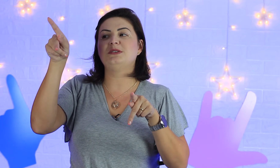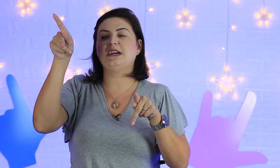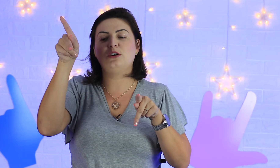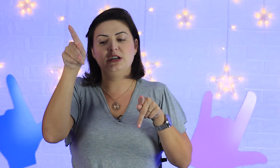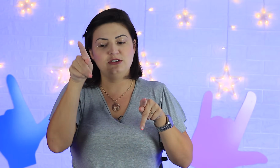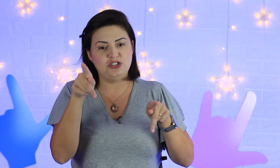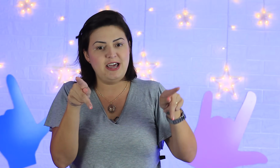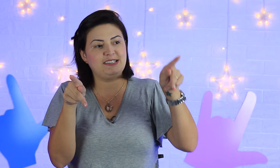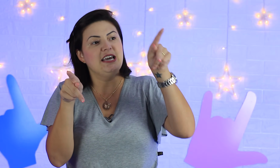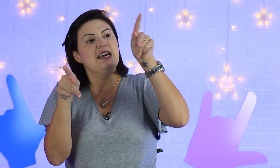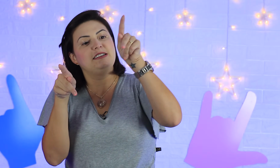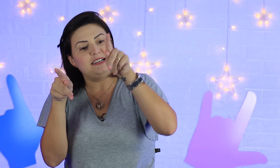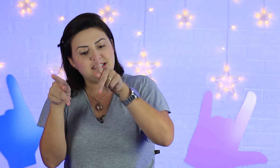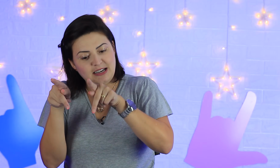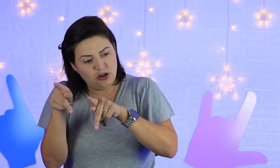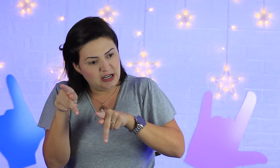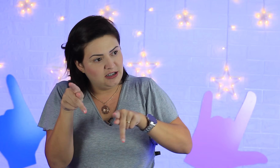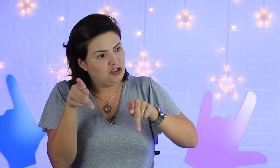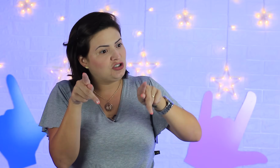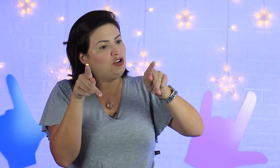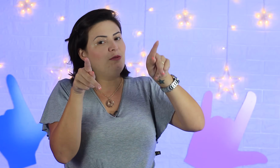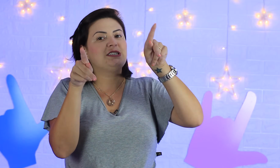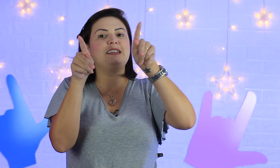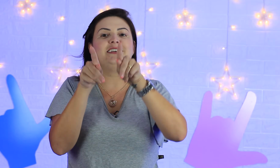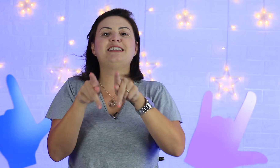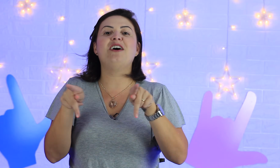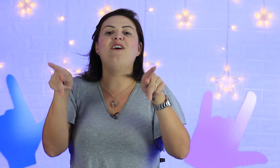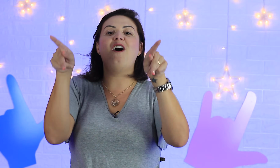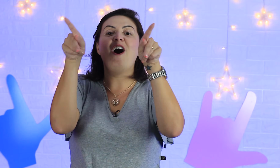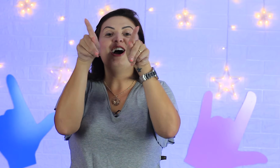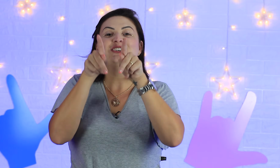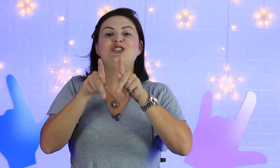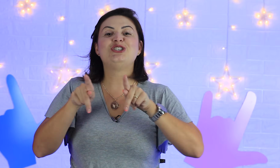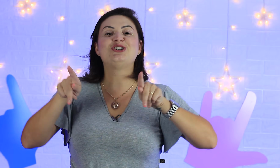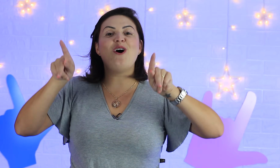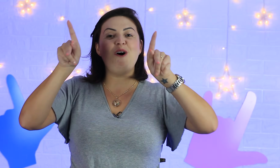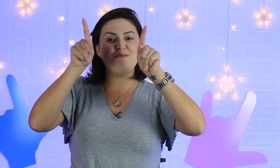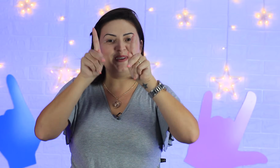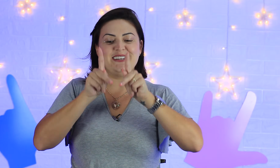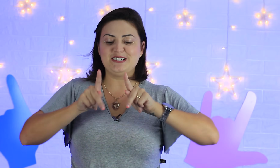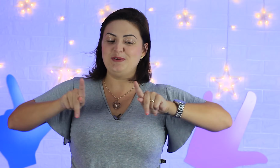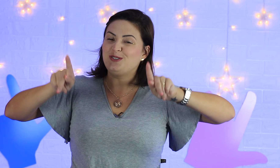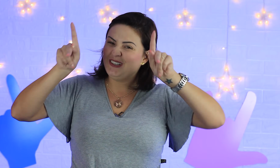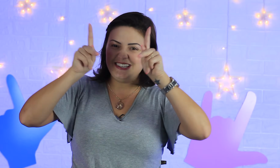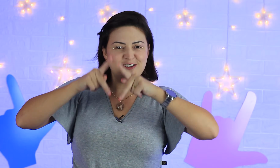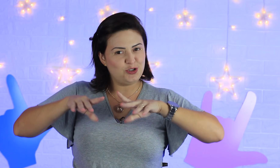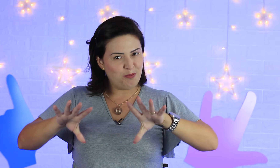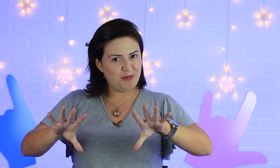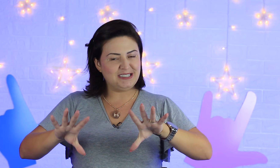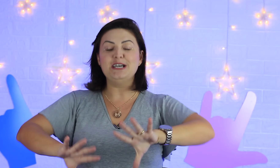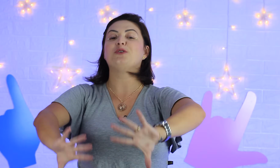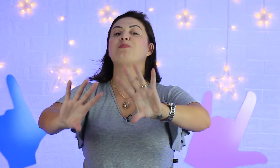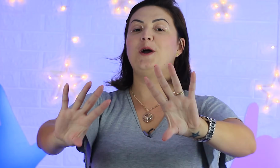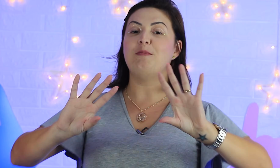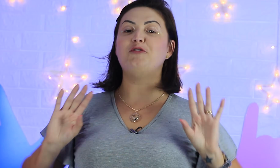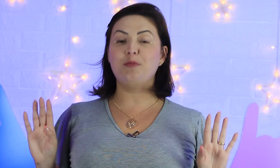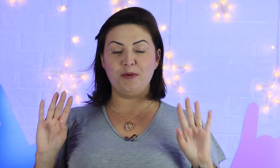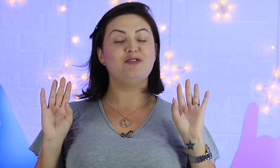sobe a escada rolante, desce a escada rolante, sobe a escada... Então, ó. Shopping, das pessoas dentro do shopping passeando. É uma forma pra